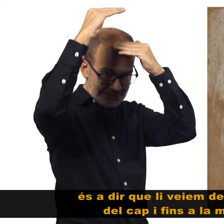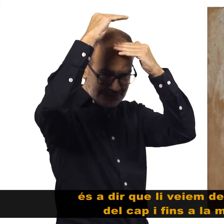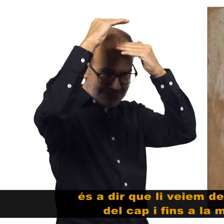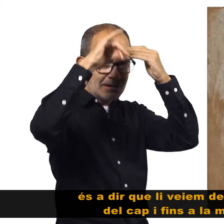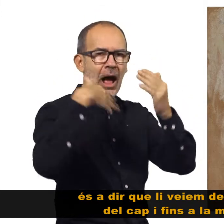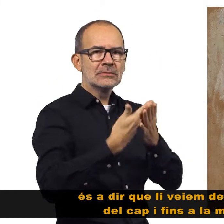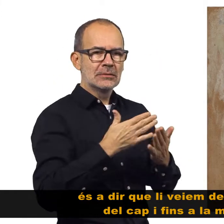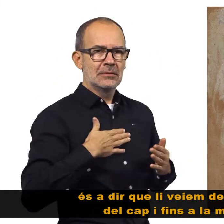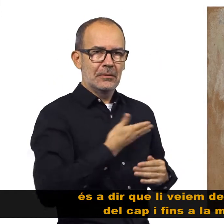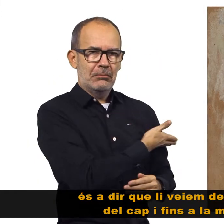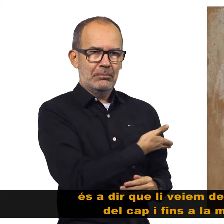cap i fins a la meitat del pit.